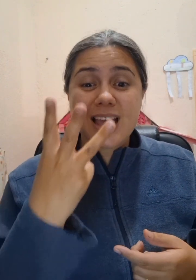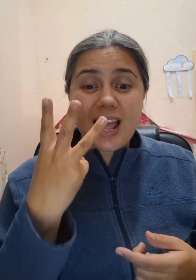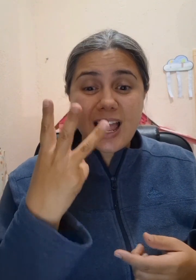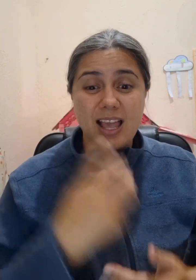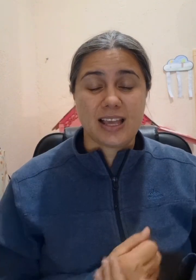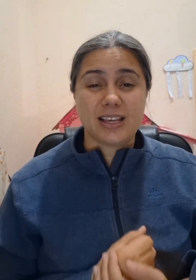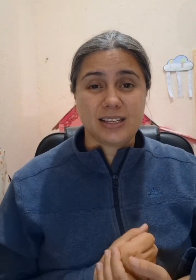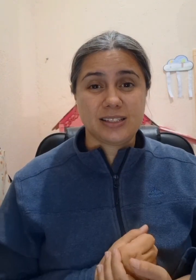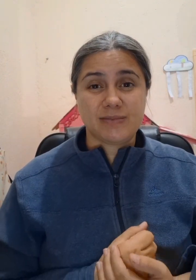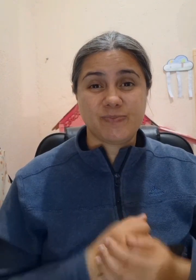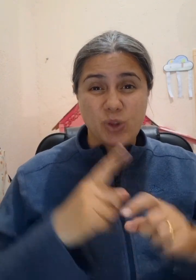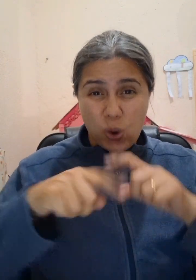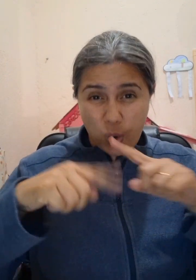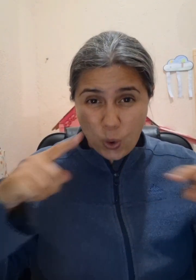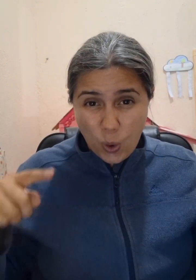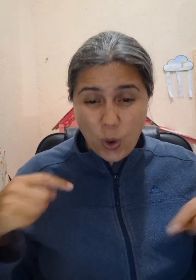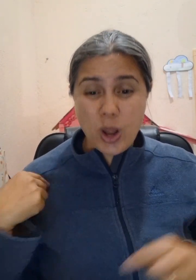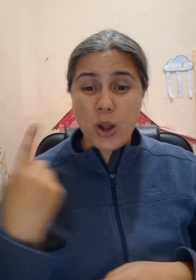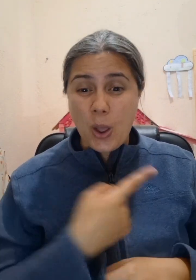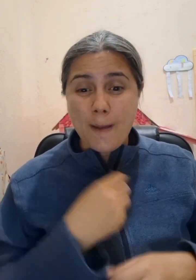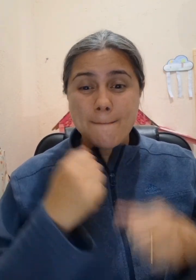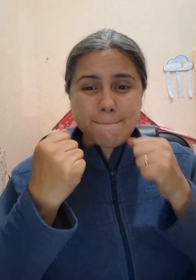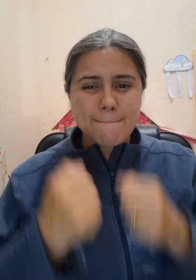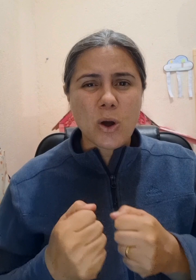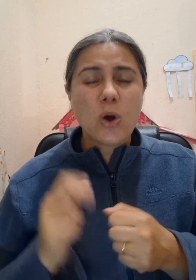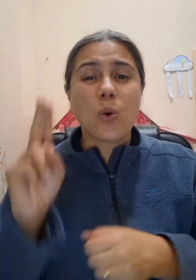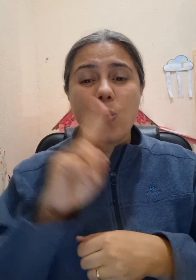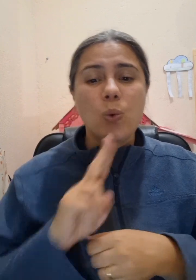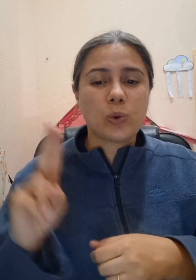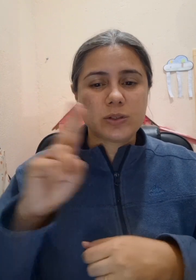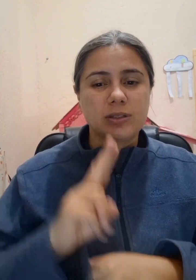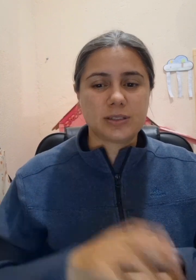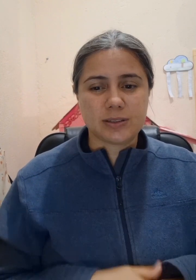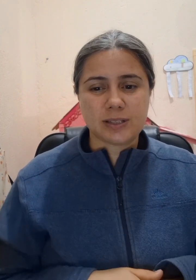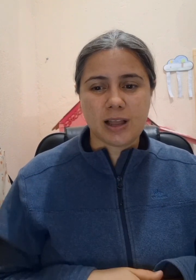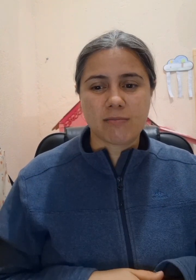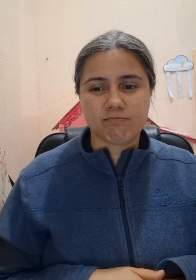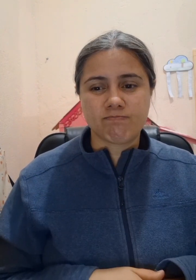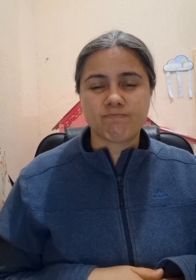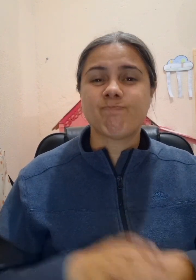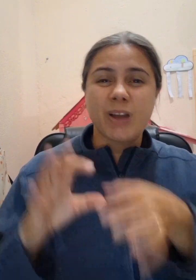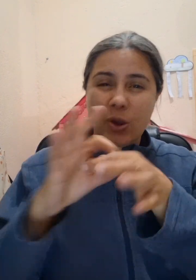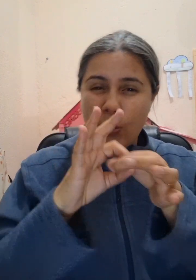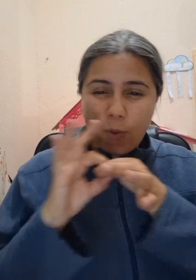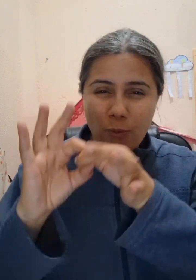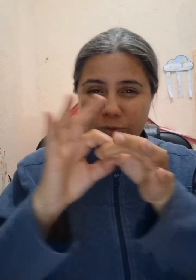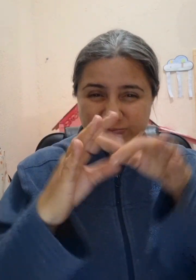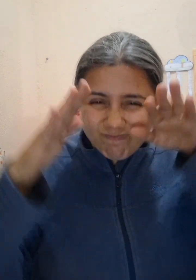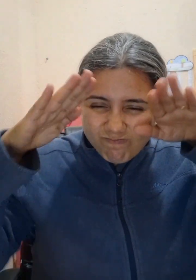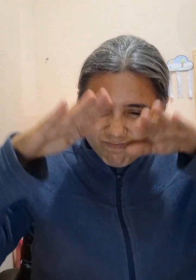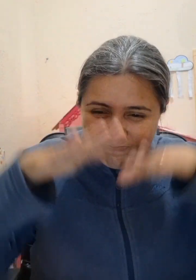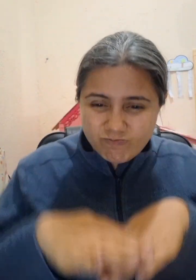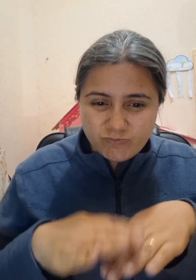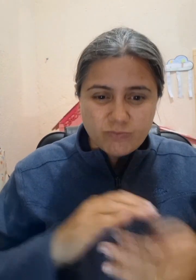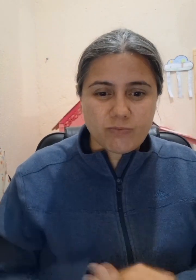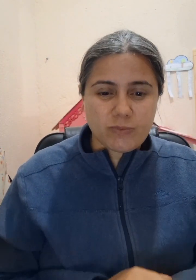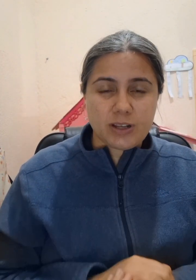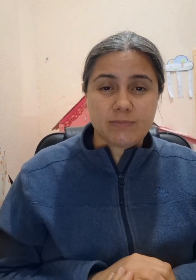nos deu 3 recursos, 3 coisas para a gente usar